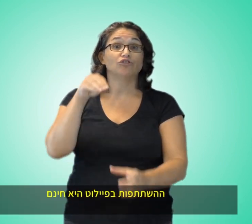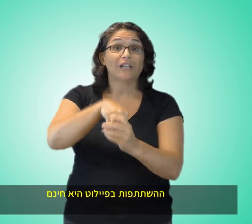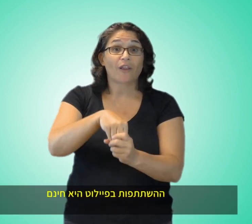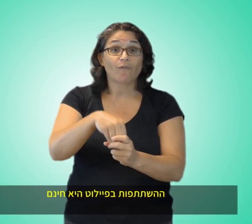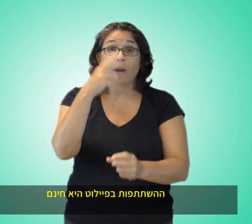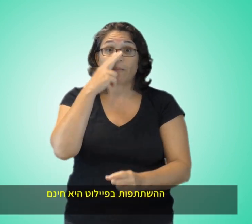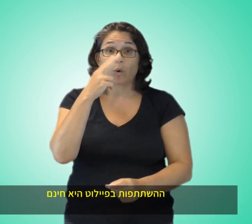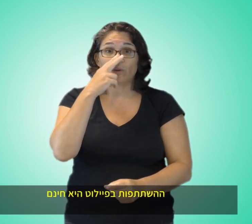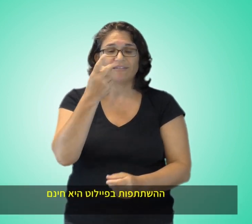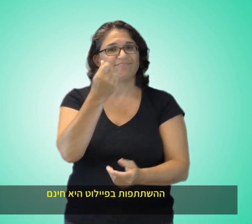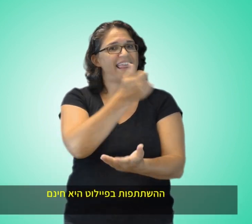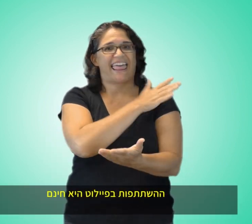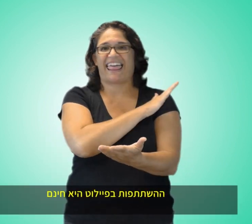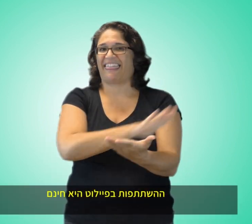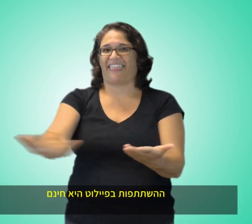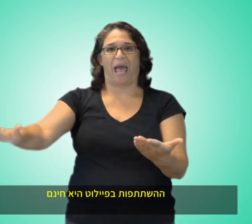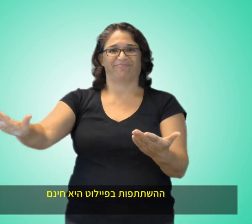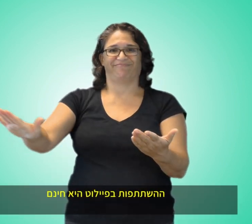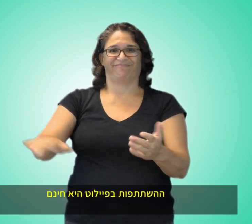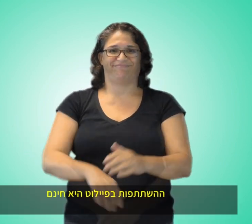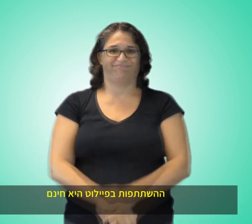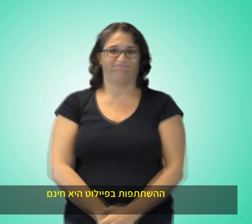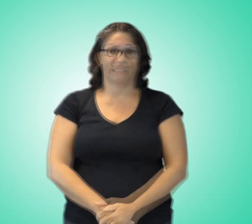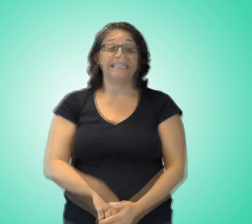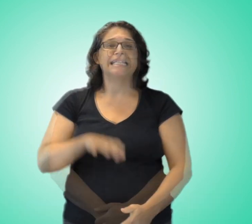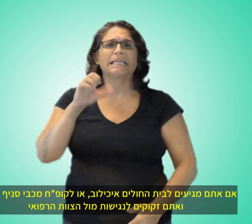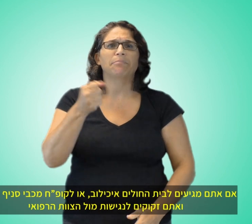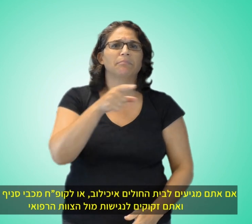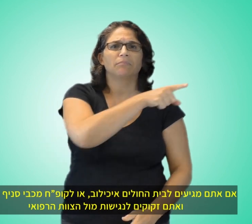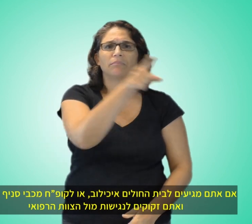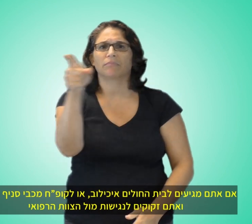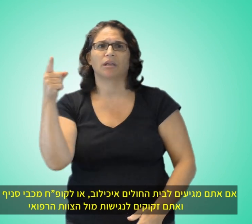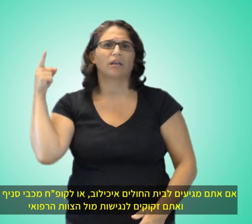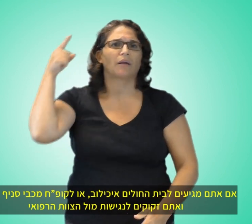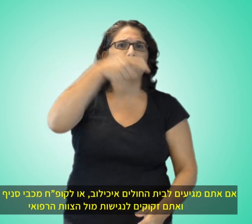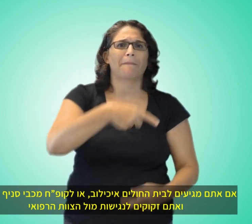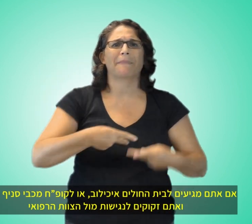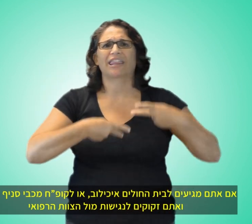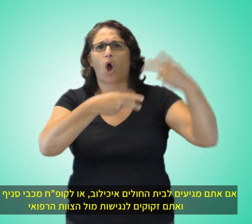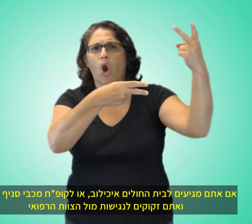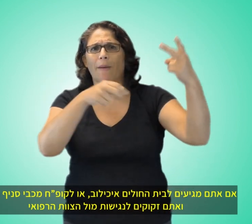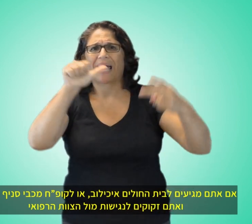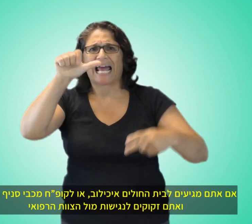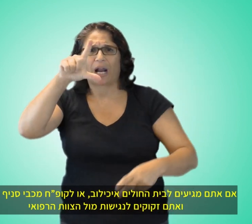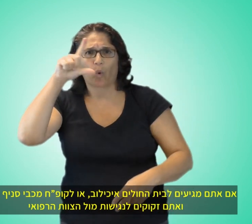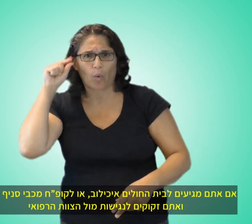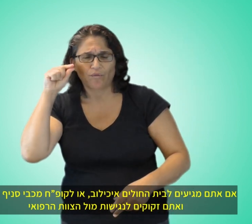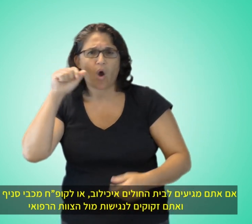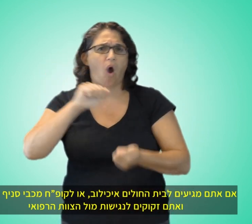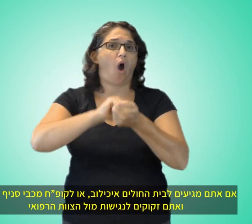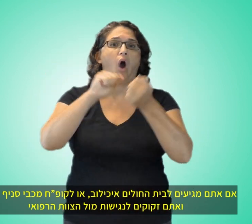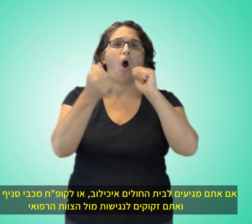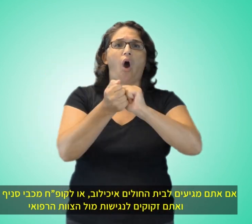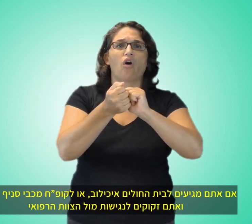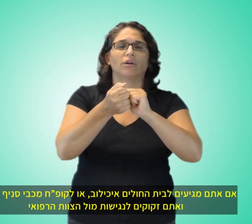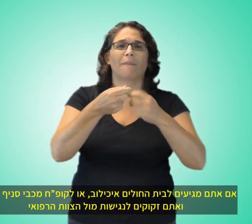ההשתתפות בפיילוט היא חינם. אם אתם מגיעים לבית החולים איכילוב או לקופת חולים מכבי, סניף